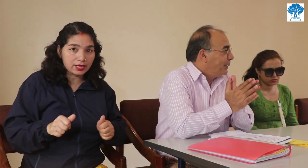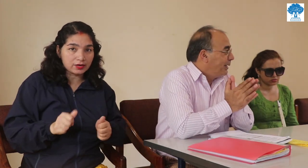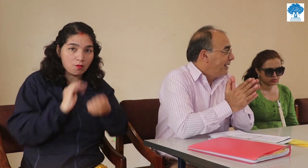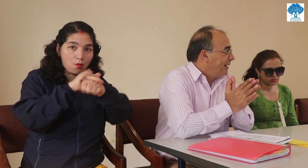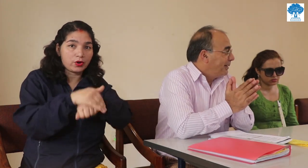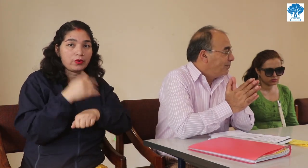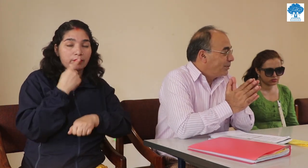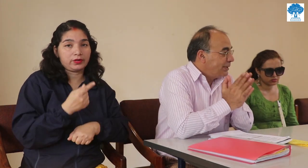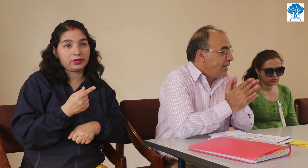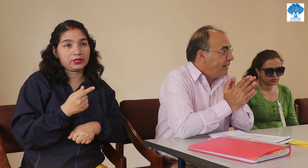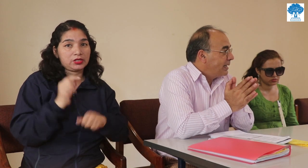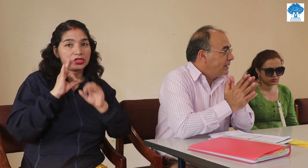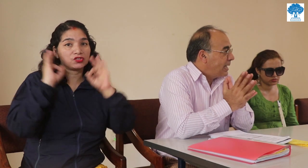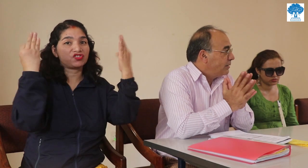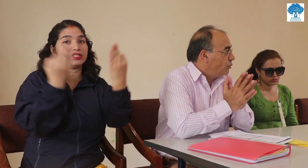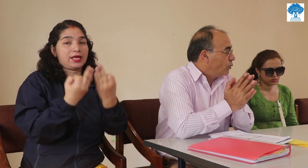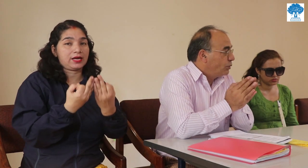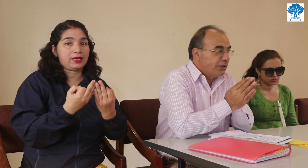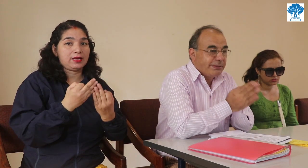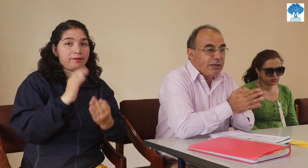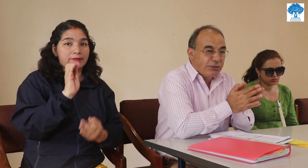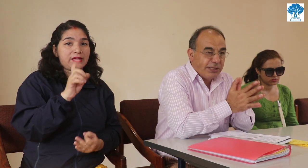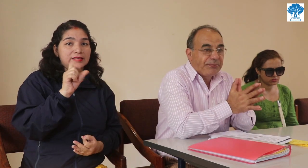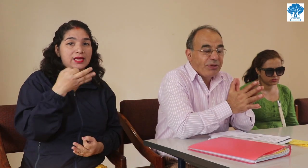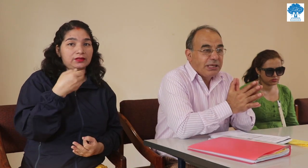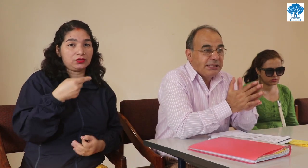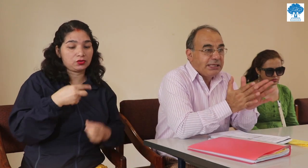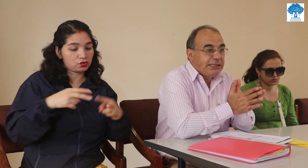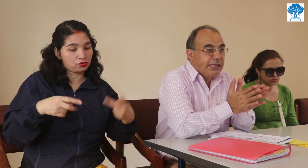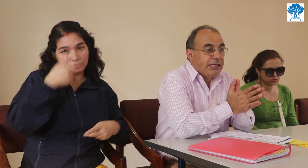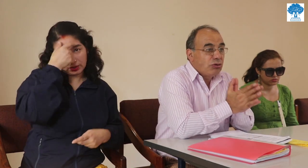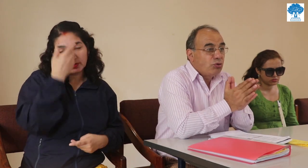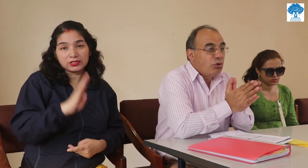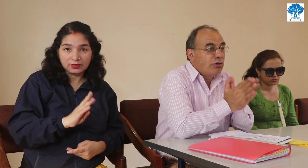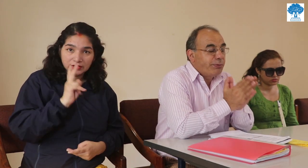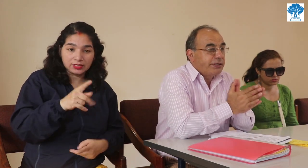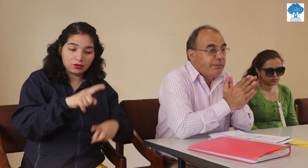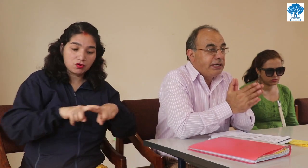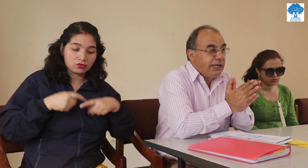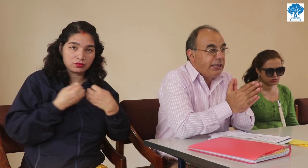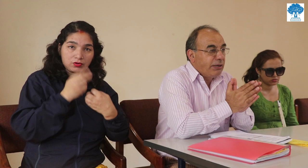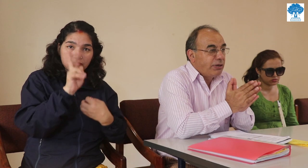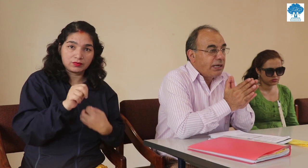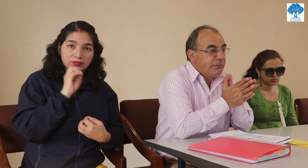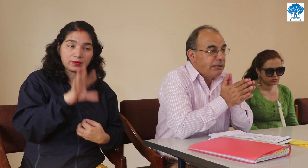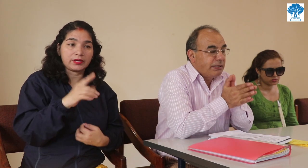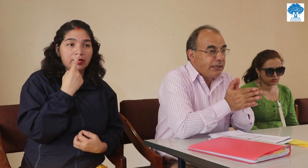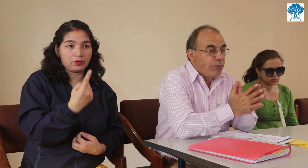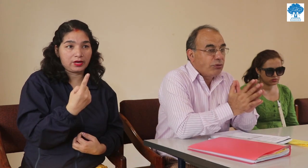चाहिँ संसारमा साधन स्रोतको चाहिँ समस्या हुन्छ. त्यसैले चाहिँ यसलाई कन्ट्रोल गर्नुपर्छ भन्ने